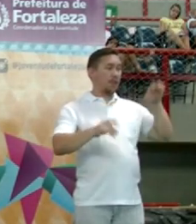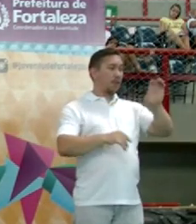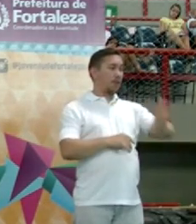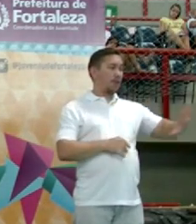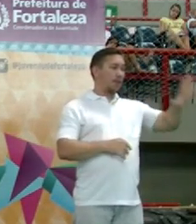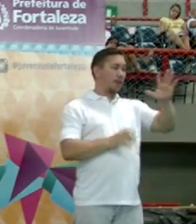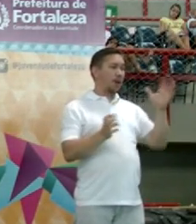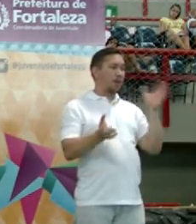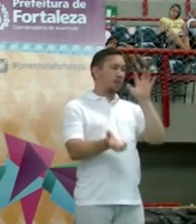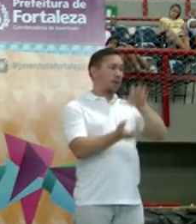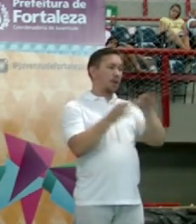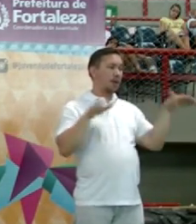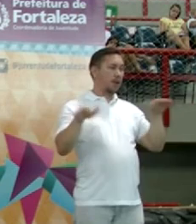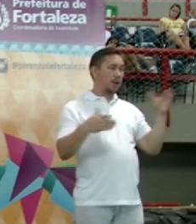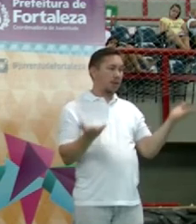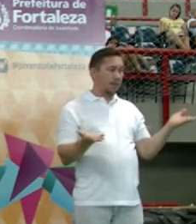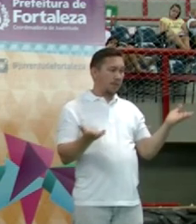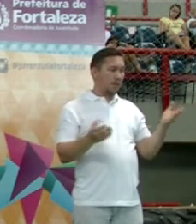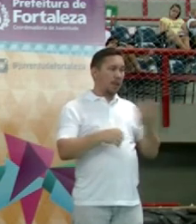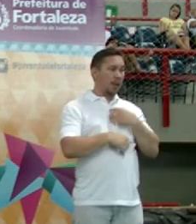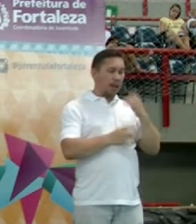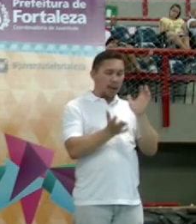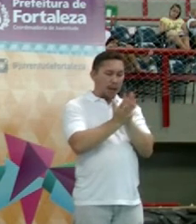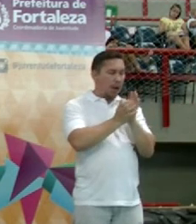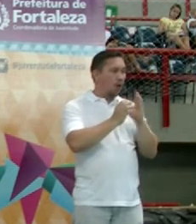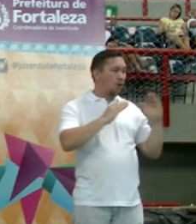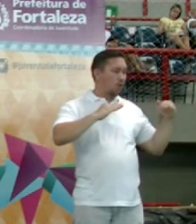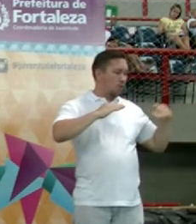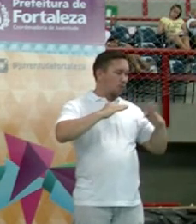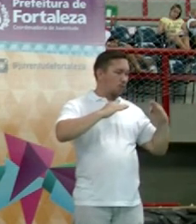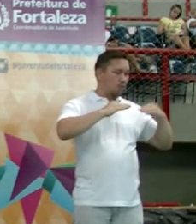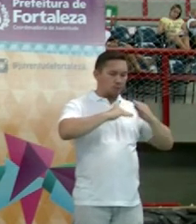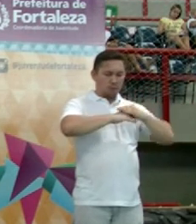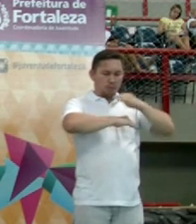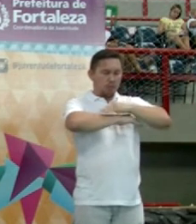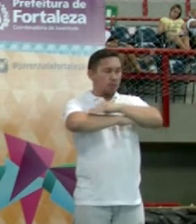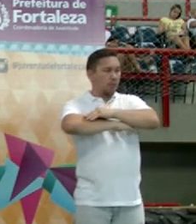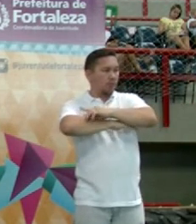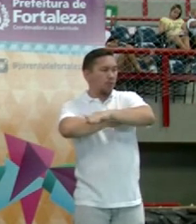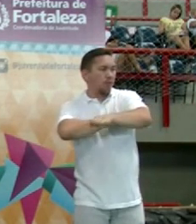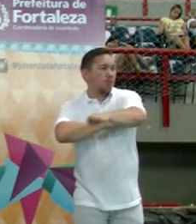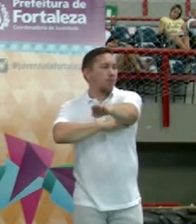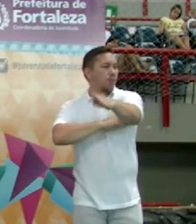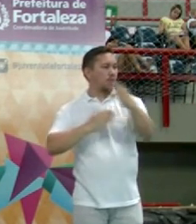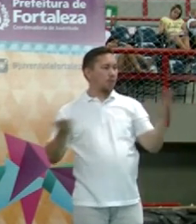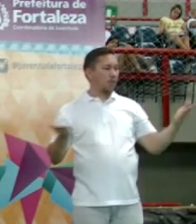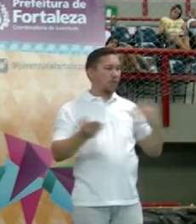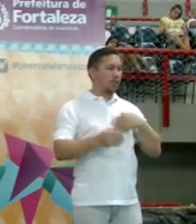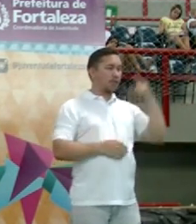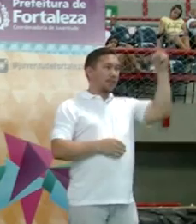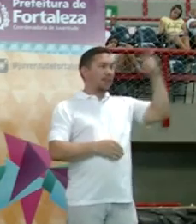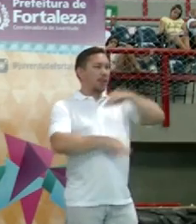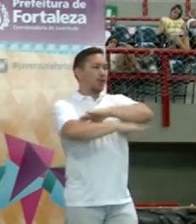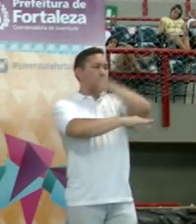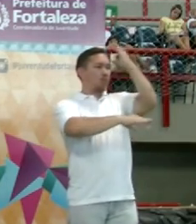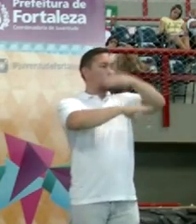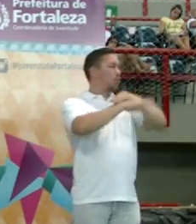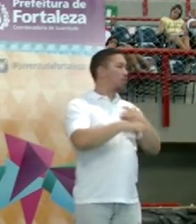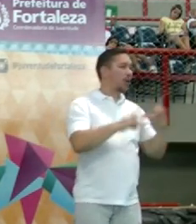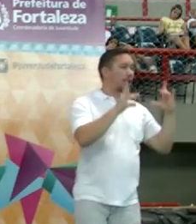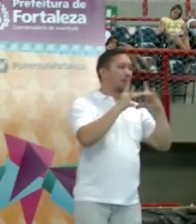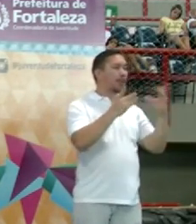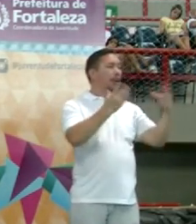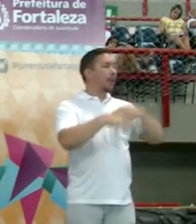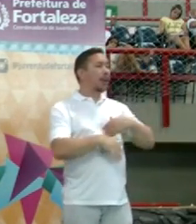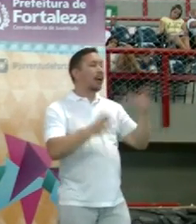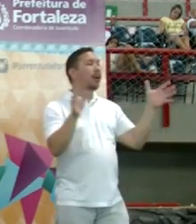que não tem jacaré. Jacaré é um réptil. Ele não nasce em todo canto não, jovem. Aí eu tenho um feudo lá na montanha. Onde é que eu arranjei um